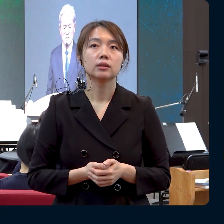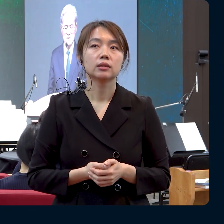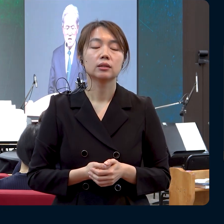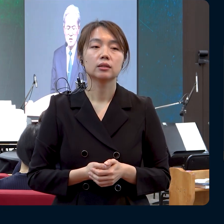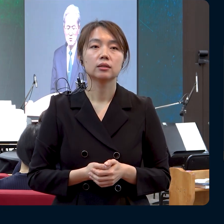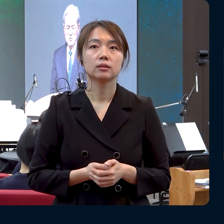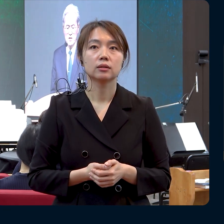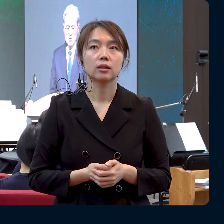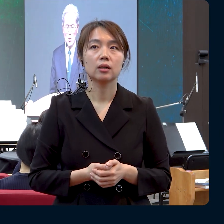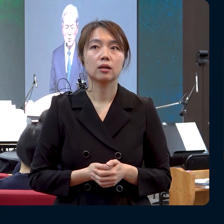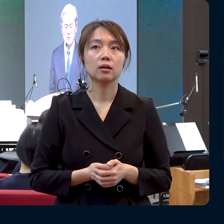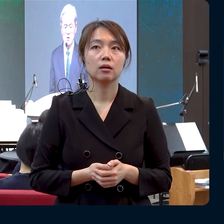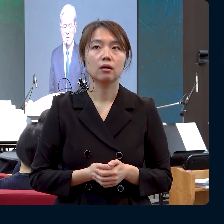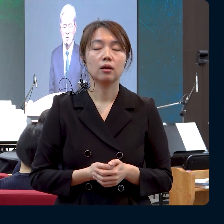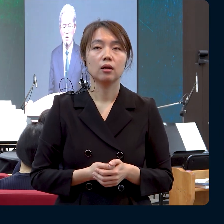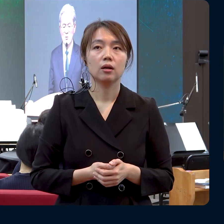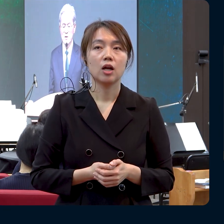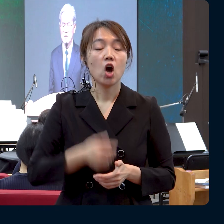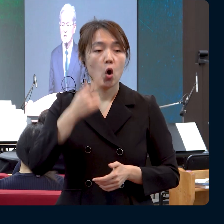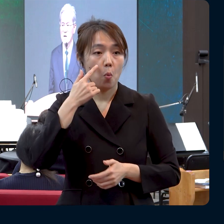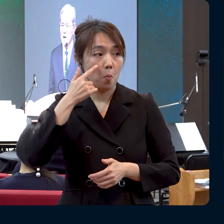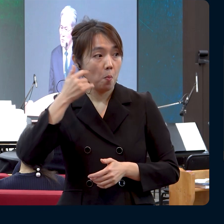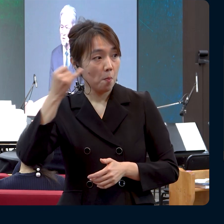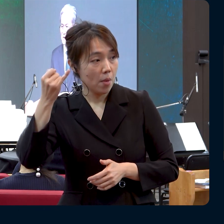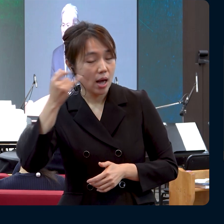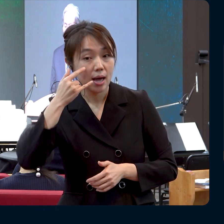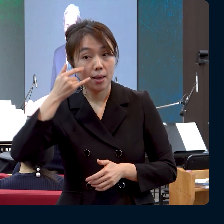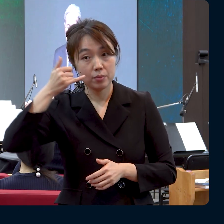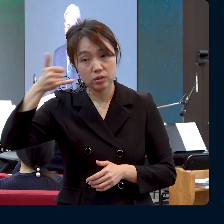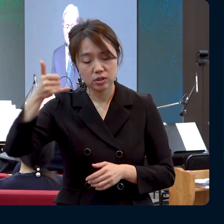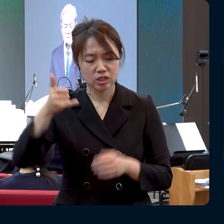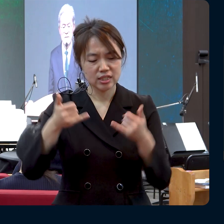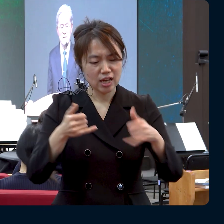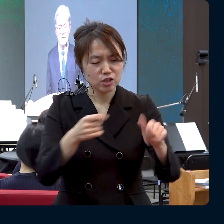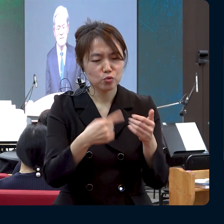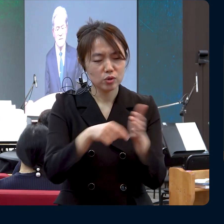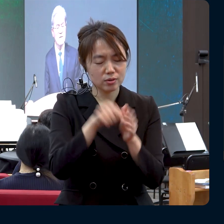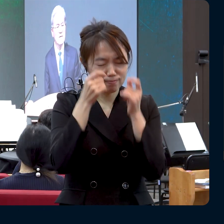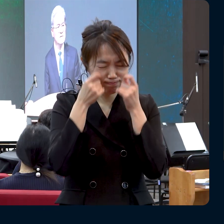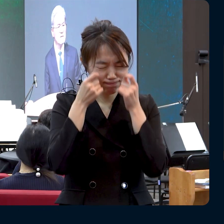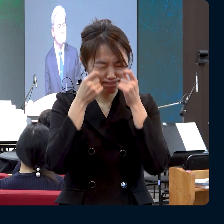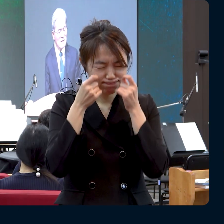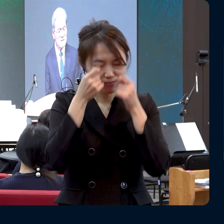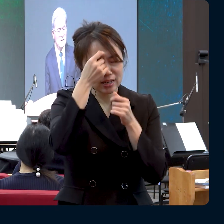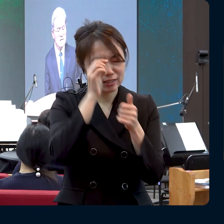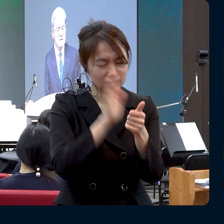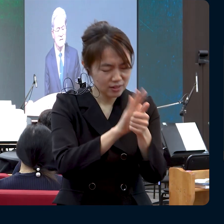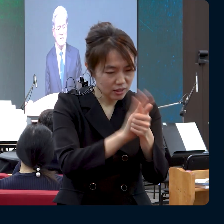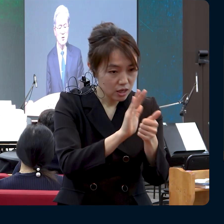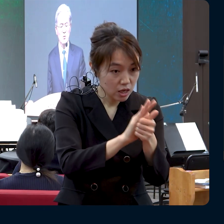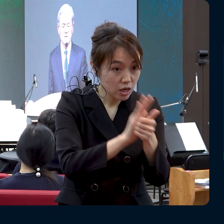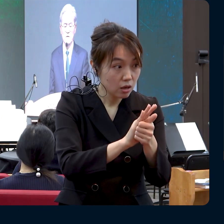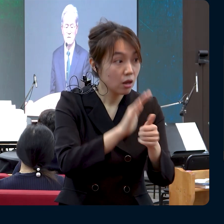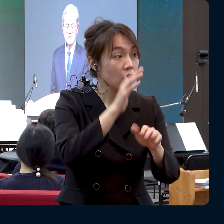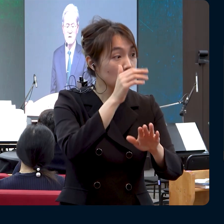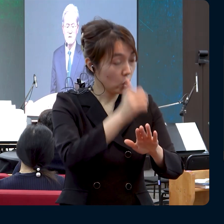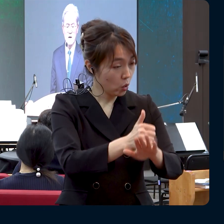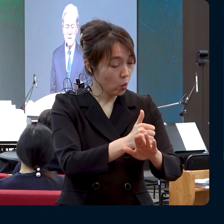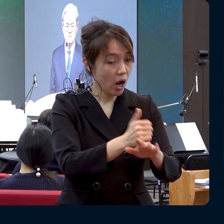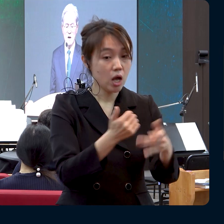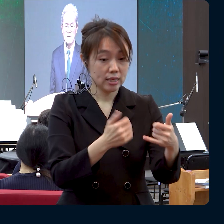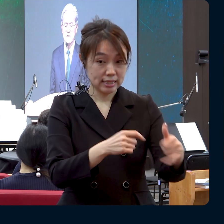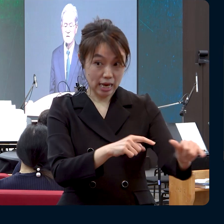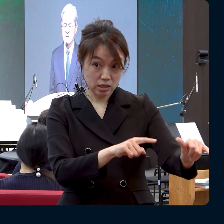눈물로 자식을 위해 기도해온 어머니, 아버지는요, 예, 이제 마땅히 자식으로부터